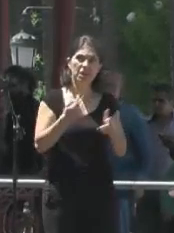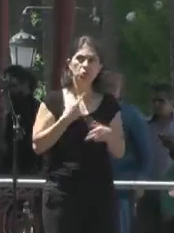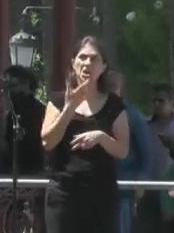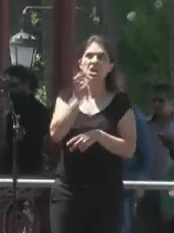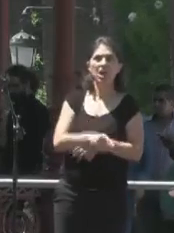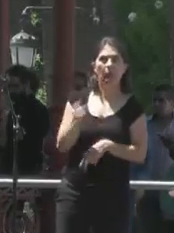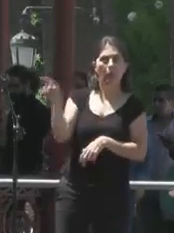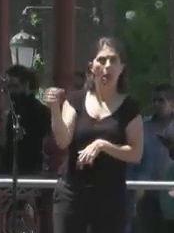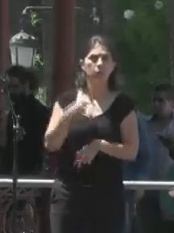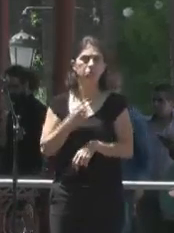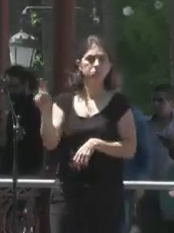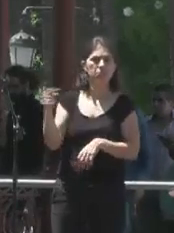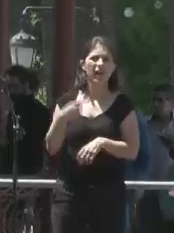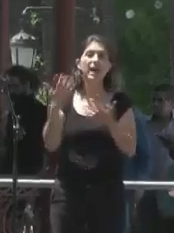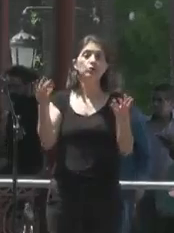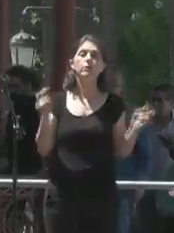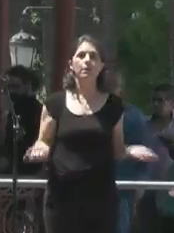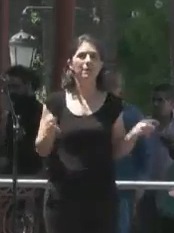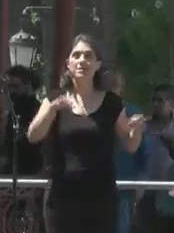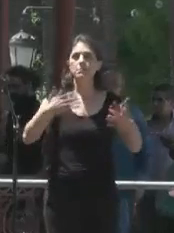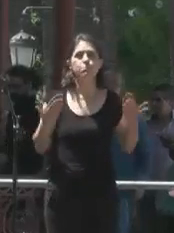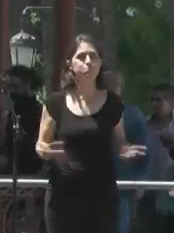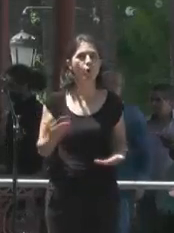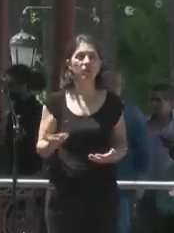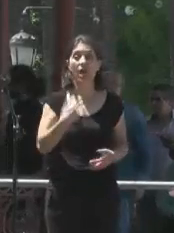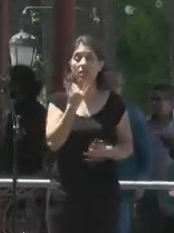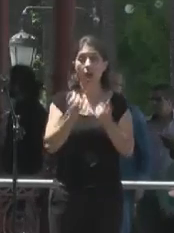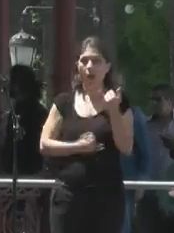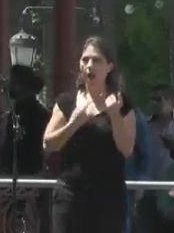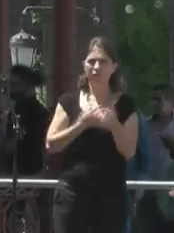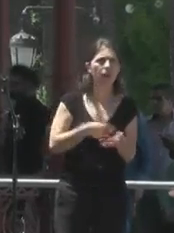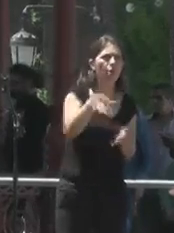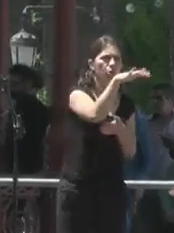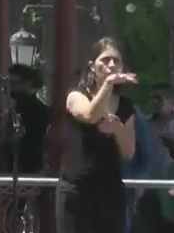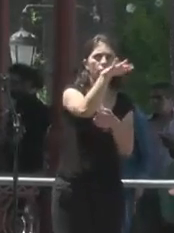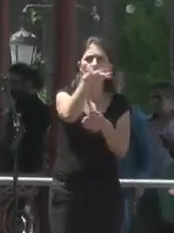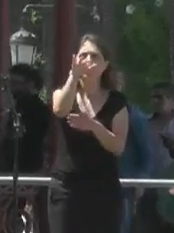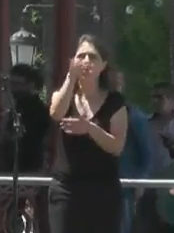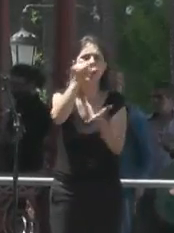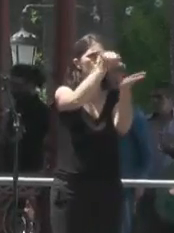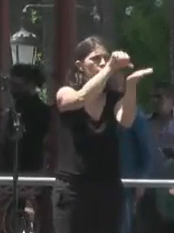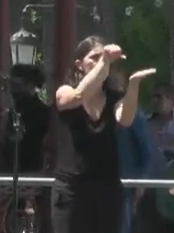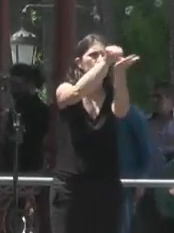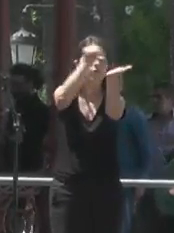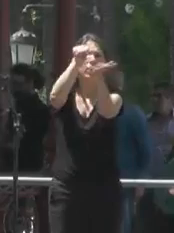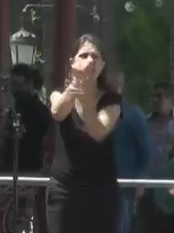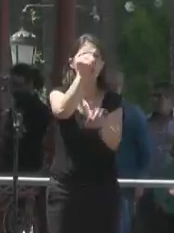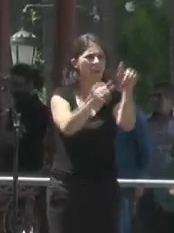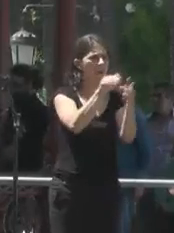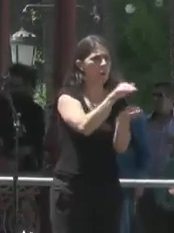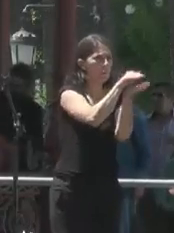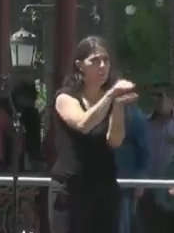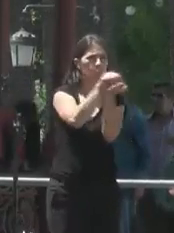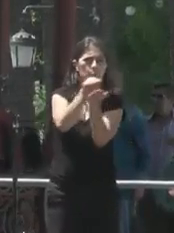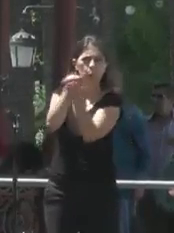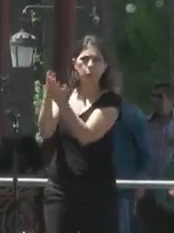para nosotros. Por eso esta campaña es muy importante, lugar a lugar y ciudad a ciudad, cada puñado de votos, porque cada